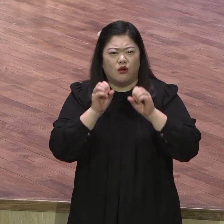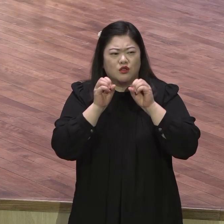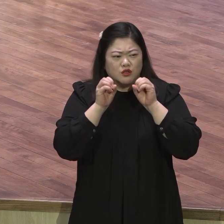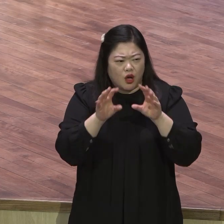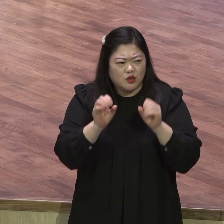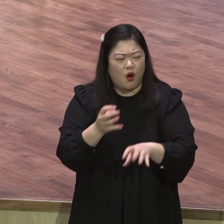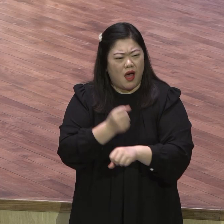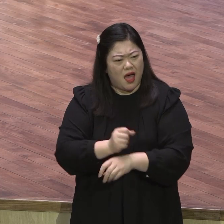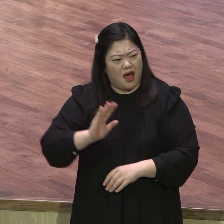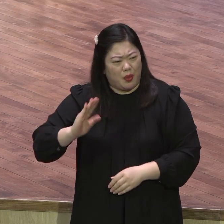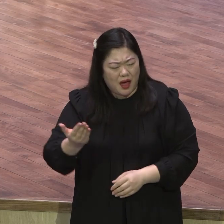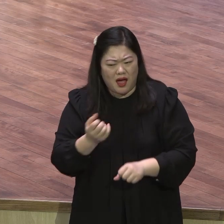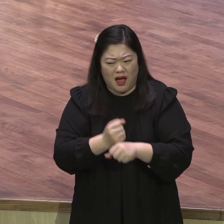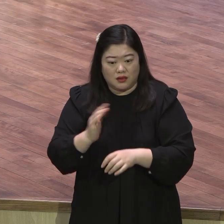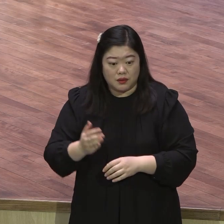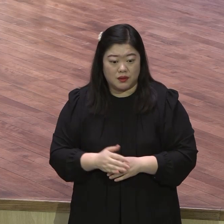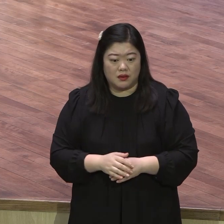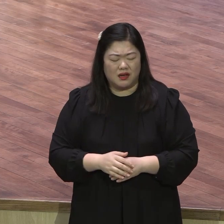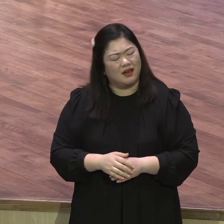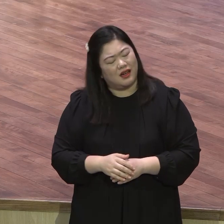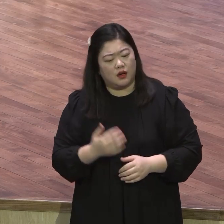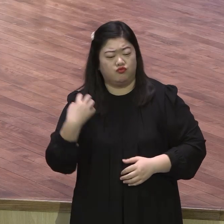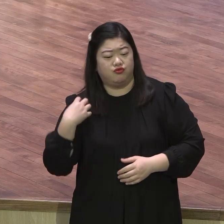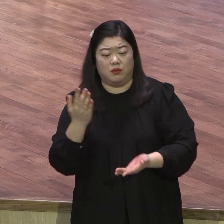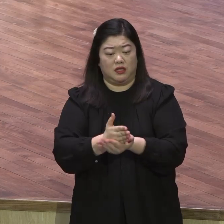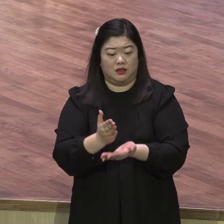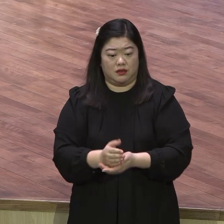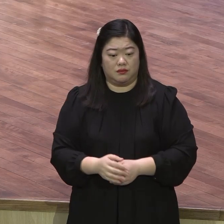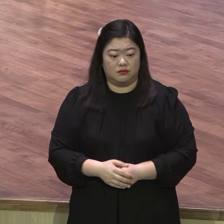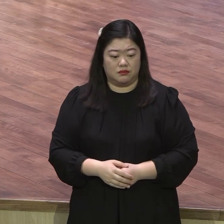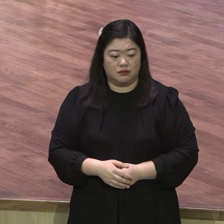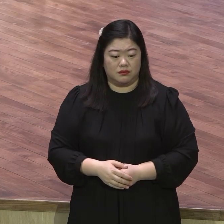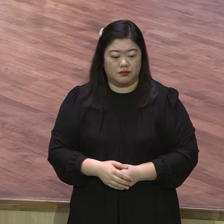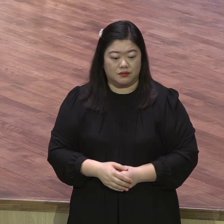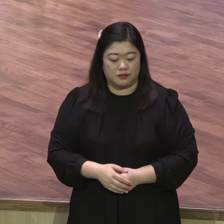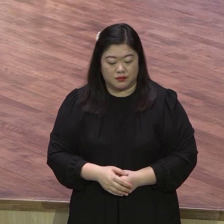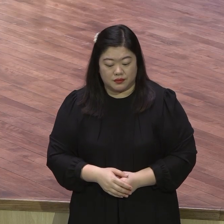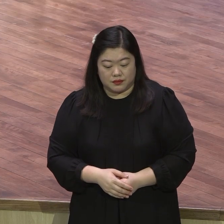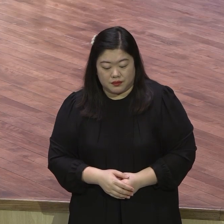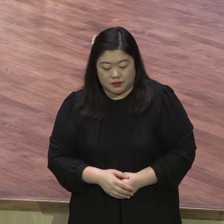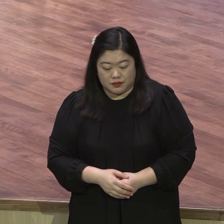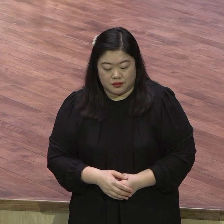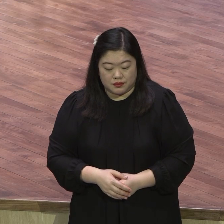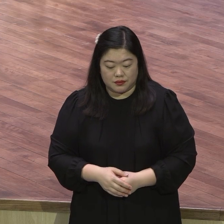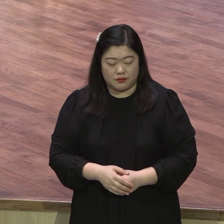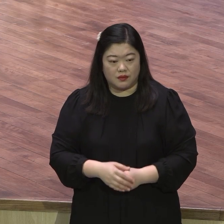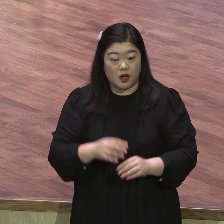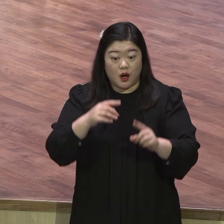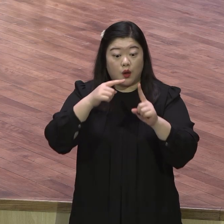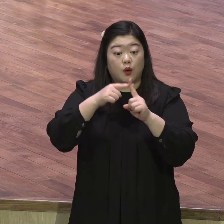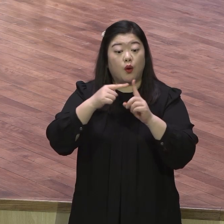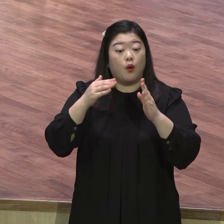종교는 어느 기독교는 어느 교회는 부천도 1년 내내 아무도 안한다. 그게 정상입니까?